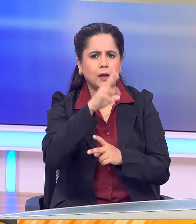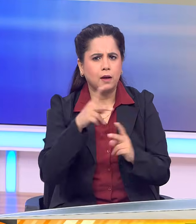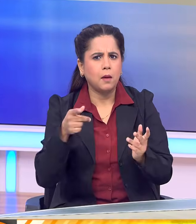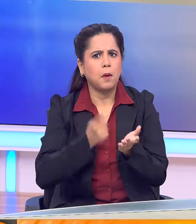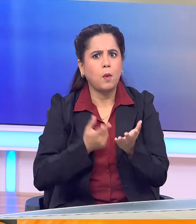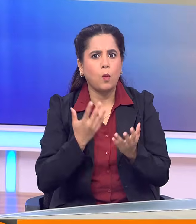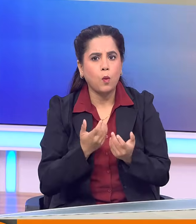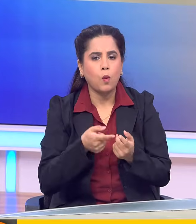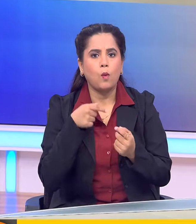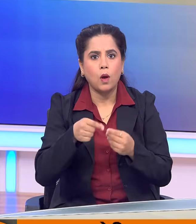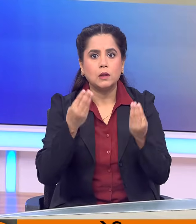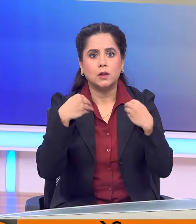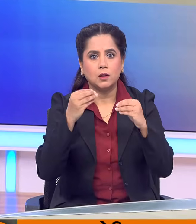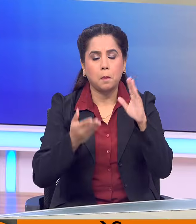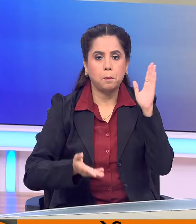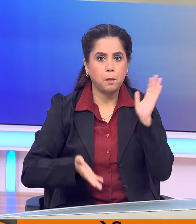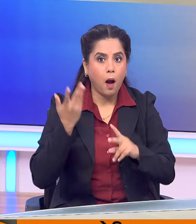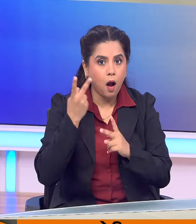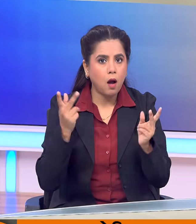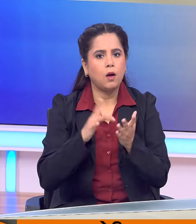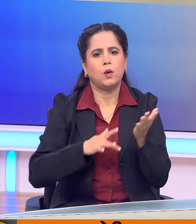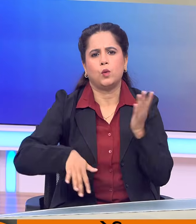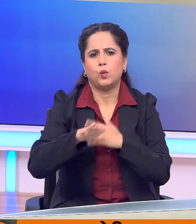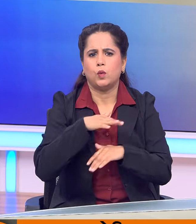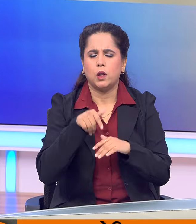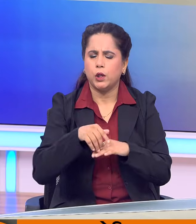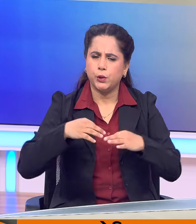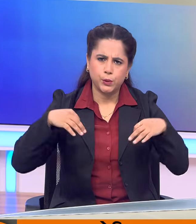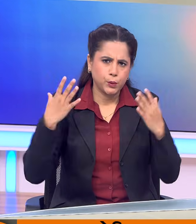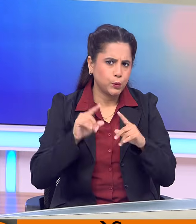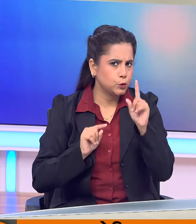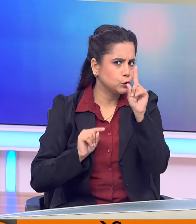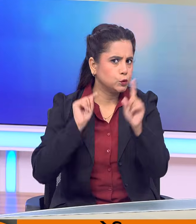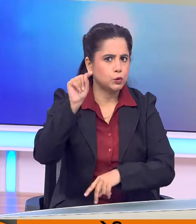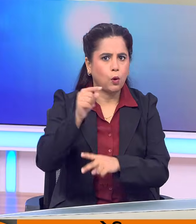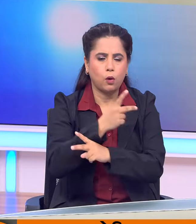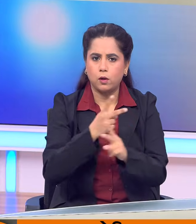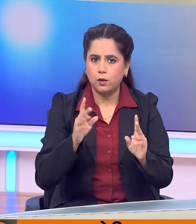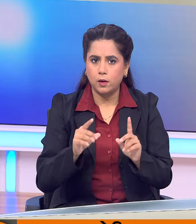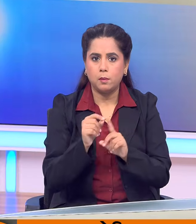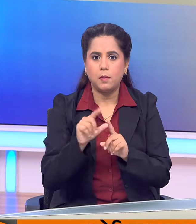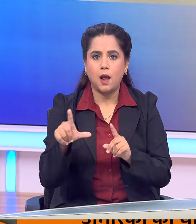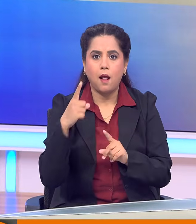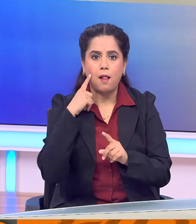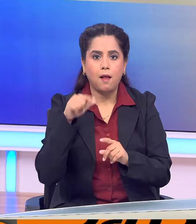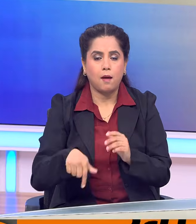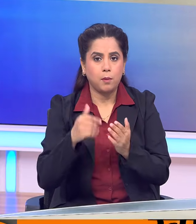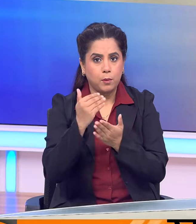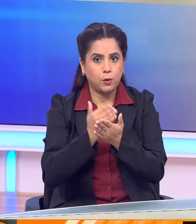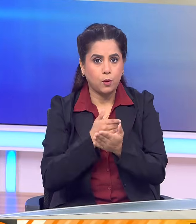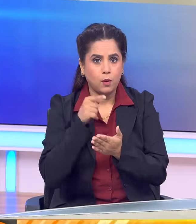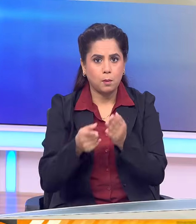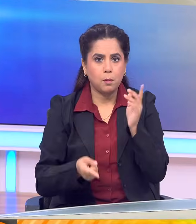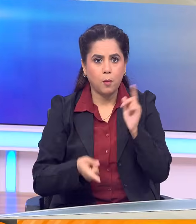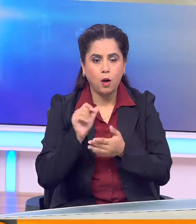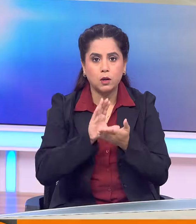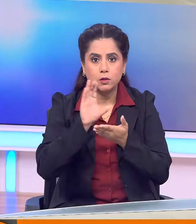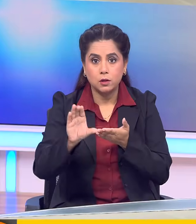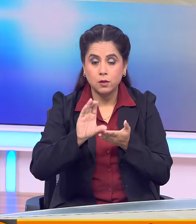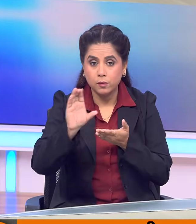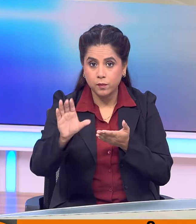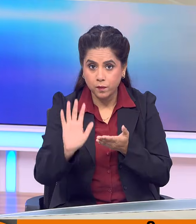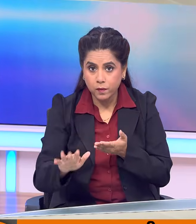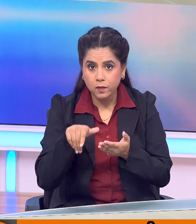में उछाल ने इस क्षेत्र को नई ऊंचाइयों पर पहुंचाया। पीएलआई योजनाएं, बढ़ते निवेश और